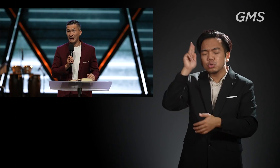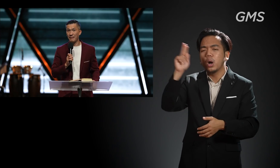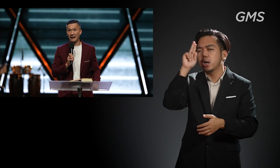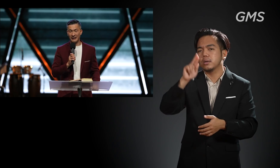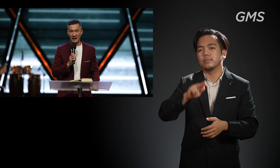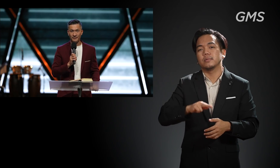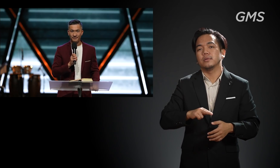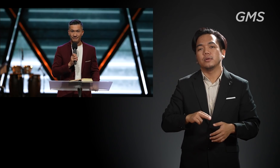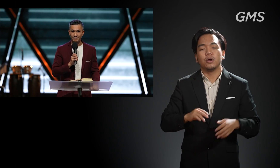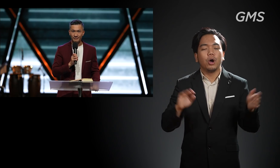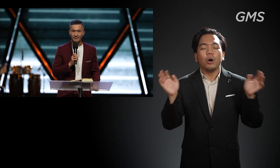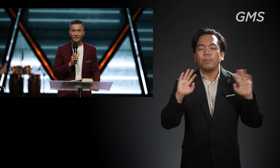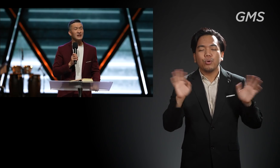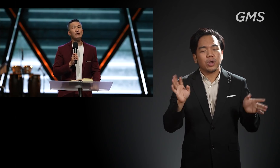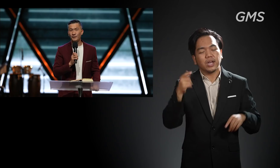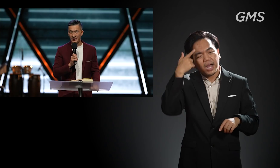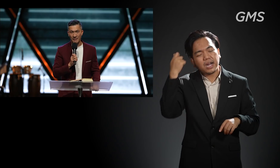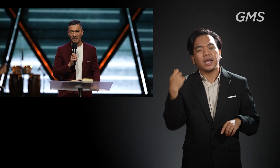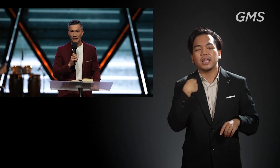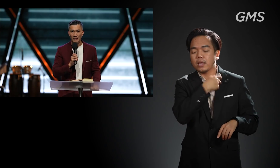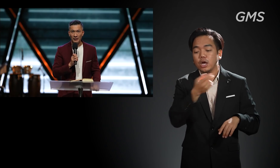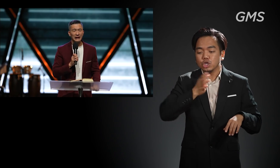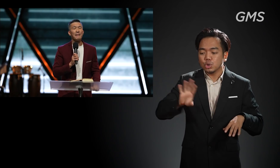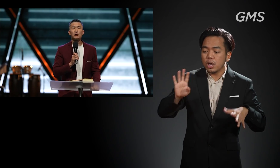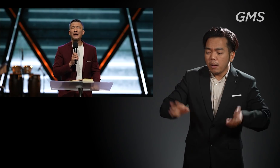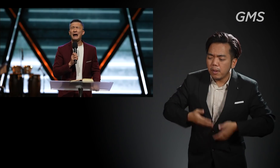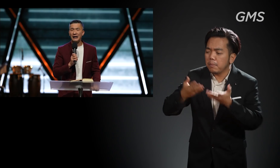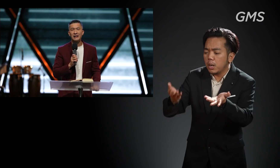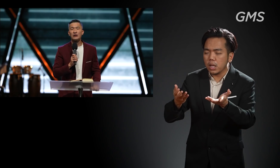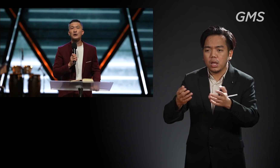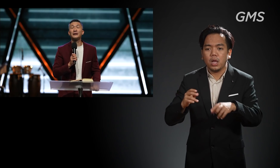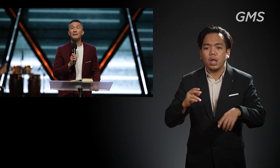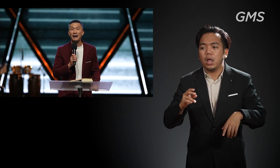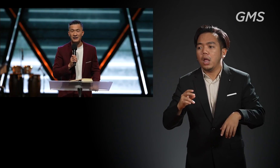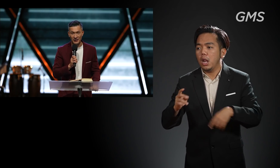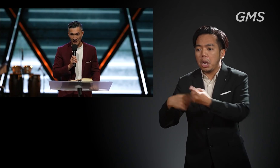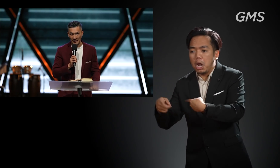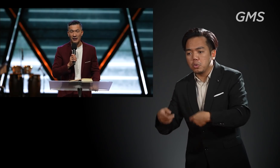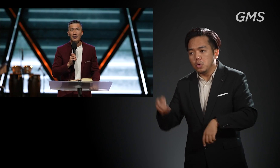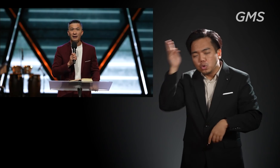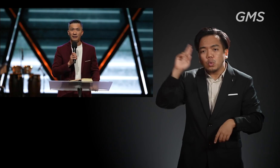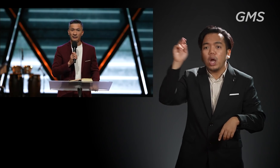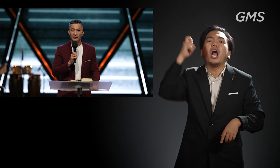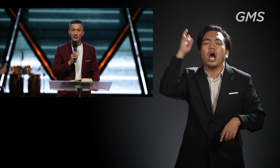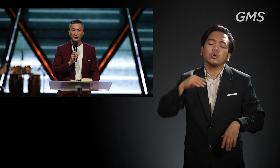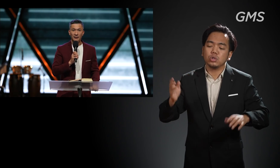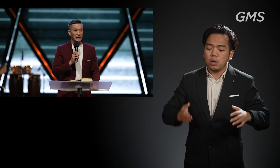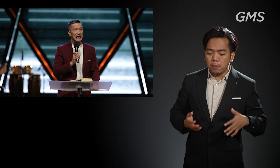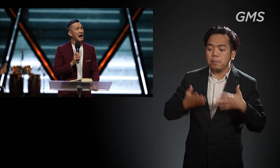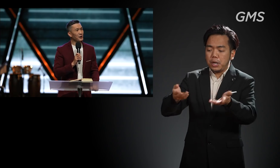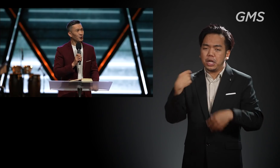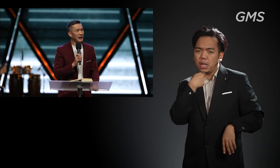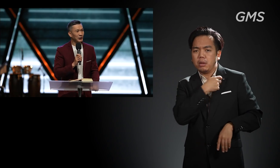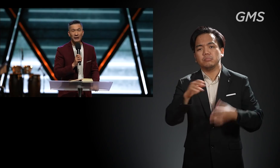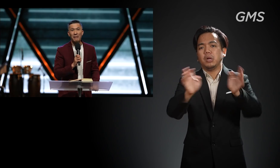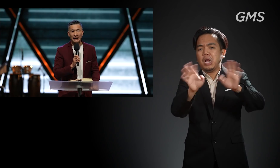kita sudah menerima dari Dia. Semua itu pinjaman. Kita gak masuk neraka aja sudah harus berterima kasih setengah mati. Jadi